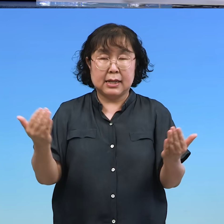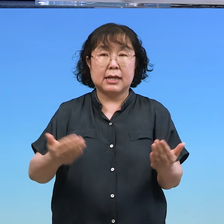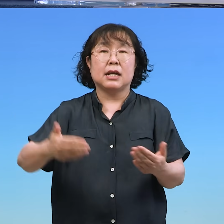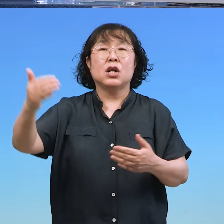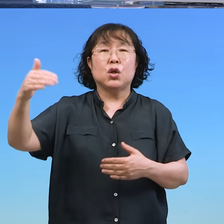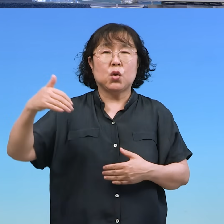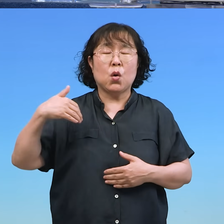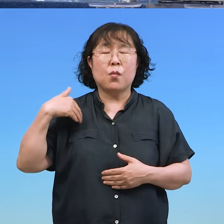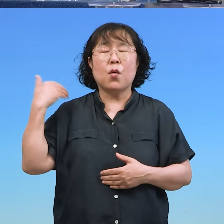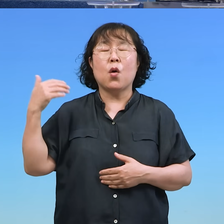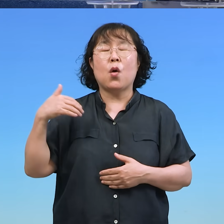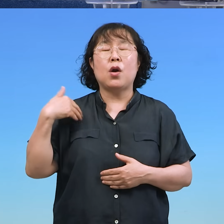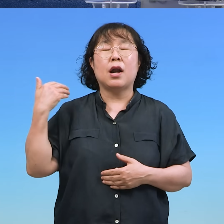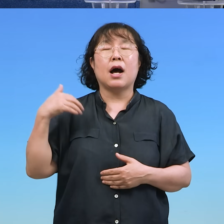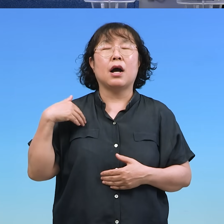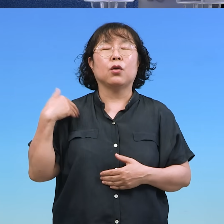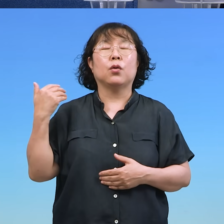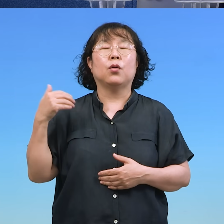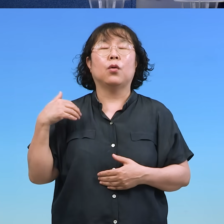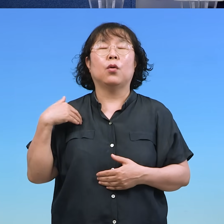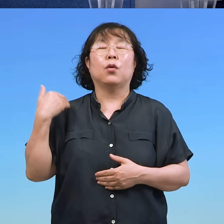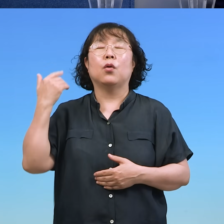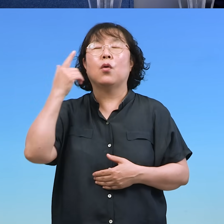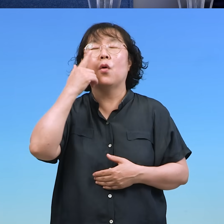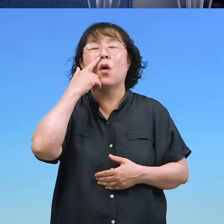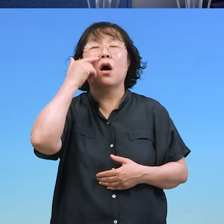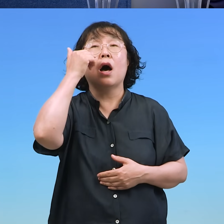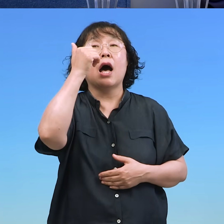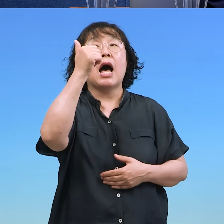장래일도 몰라요.